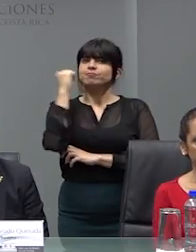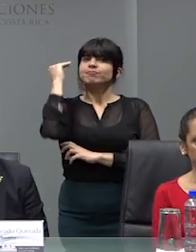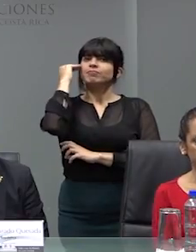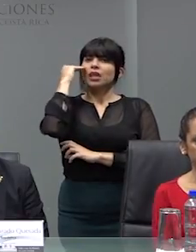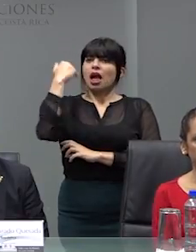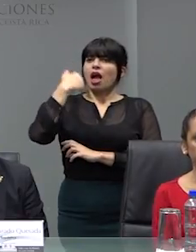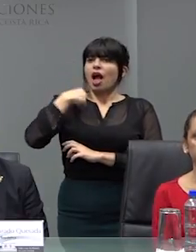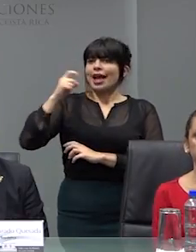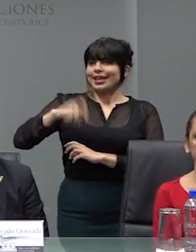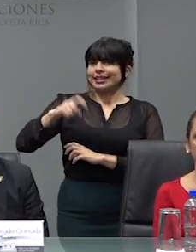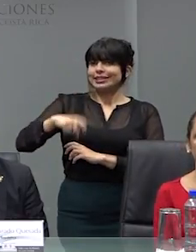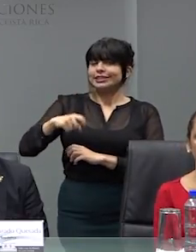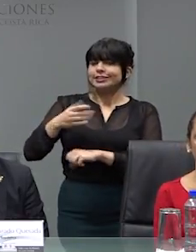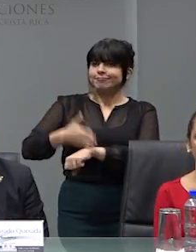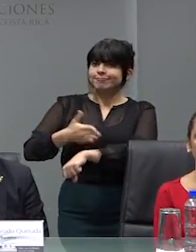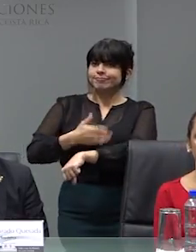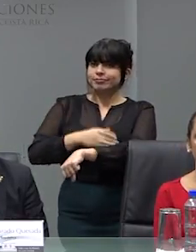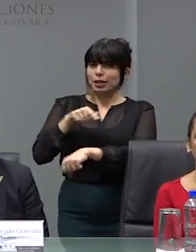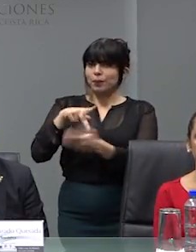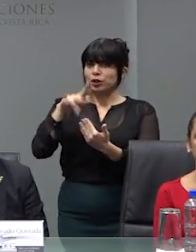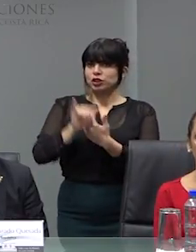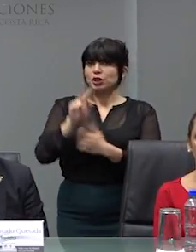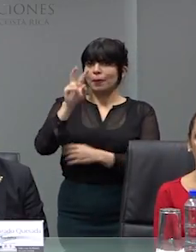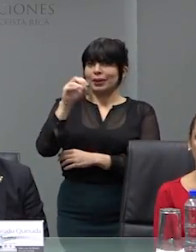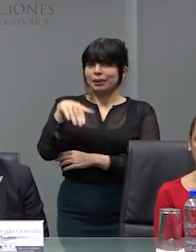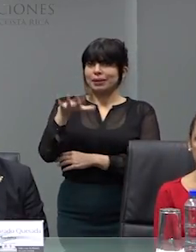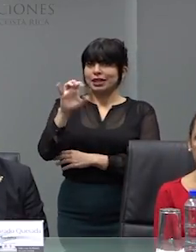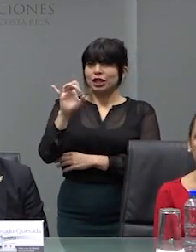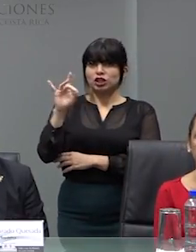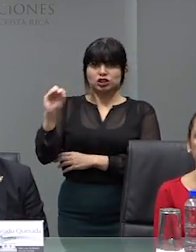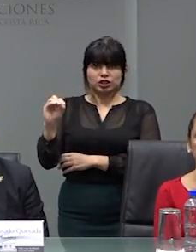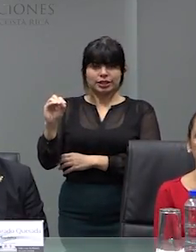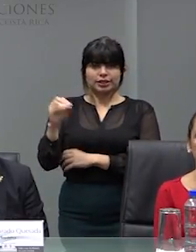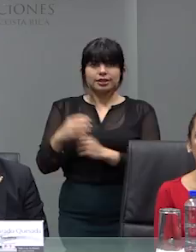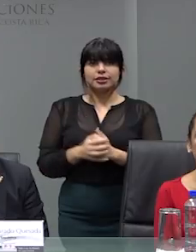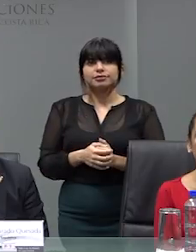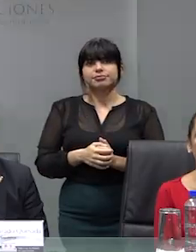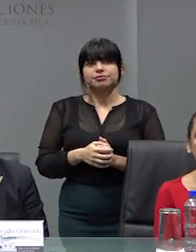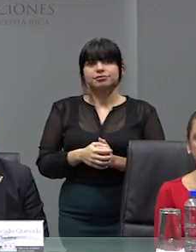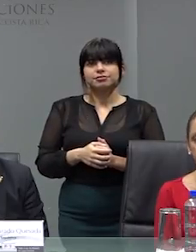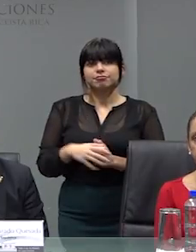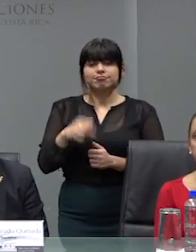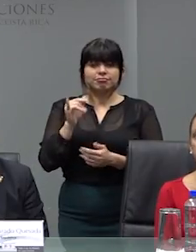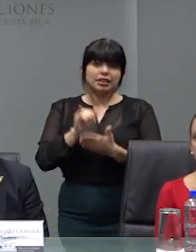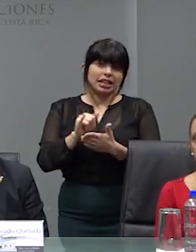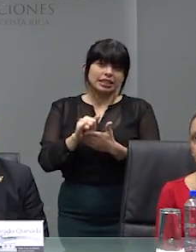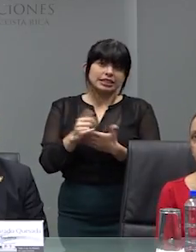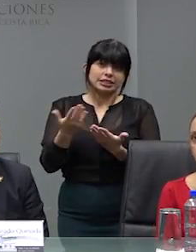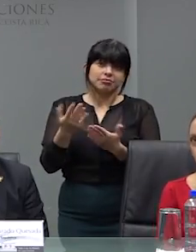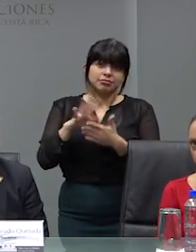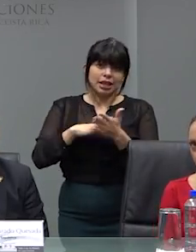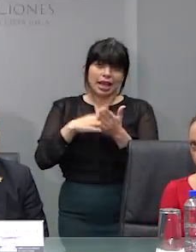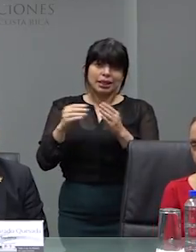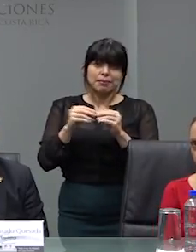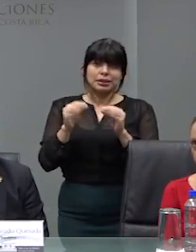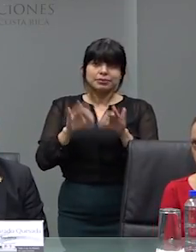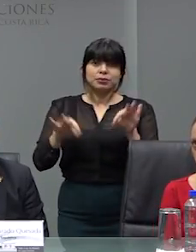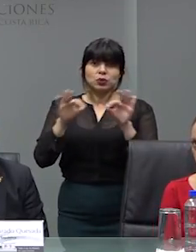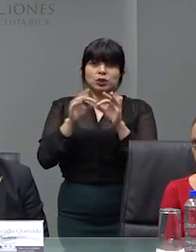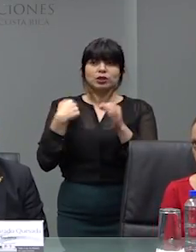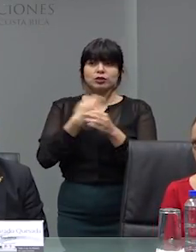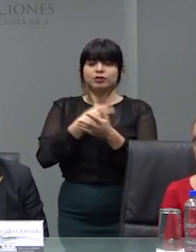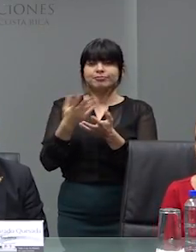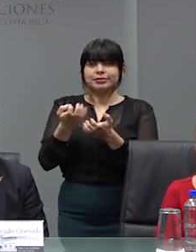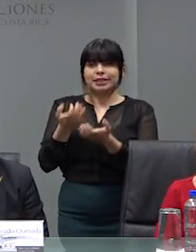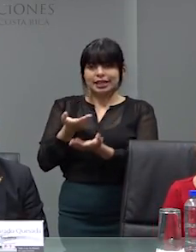la necesidad del avance del proyecto 20.580, y esa sería pues la agenda prioritaria y la que